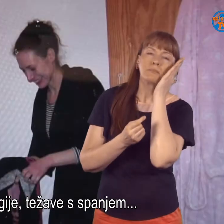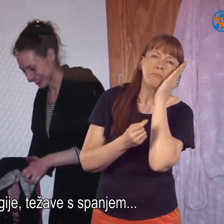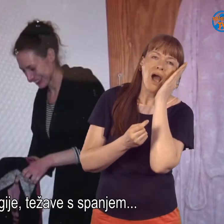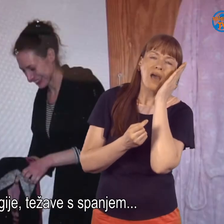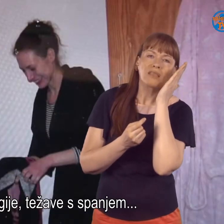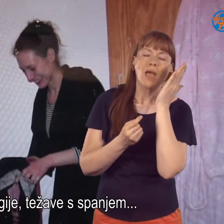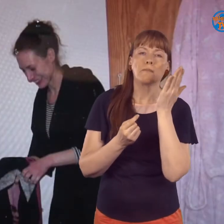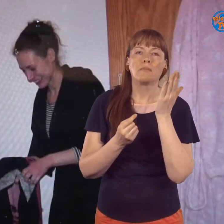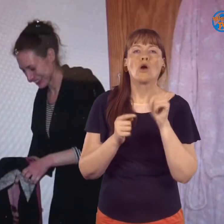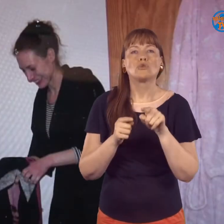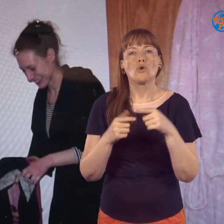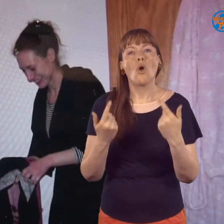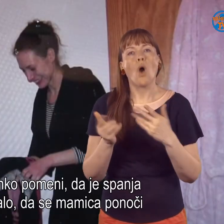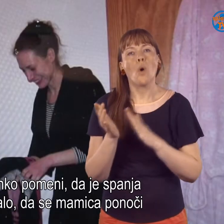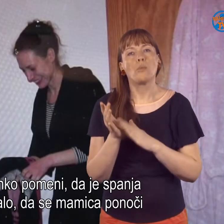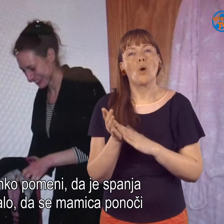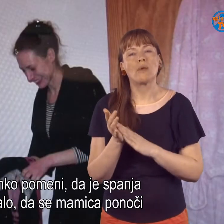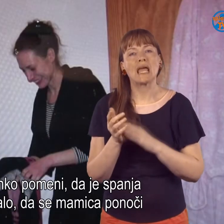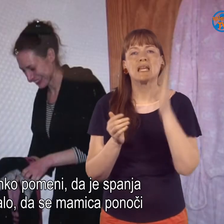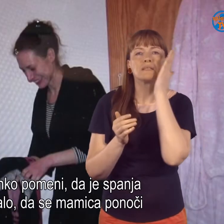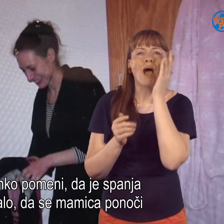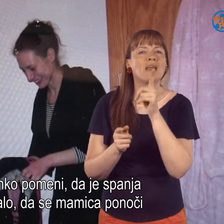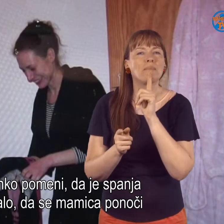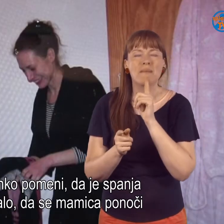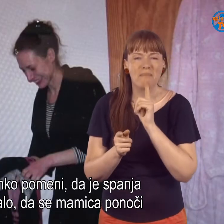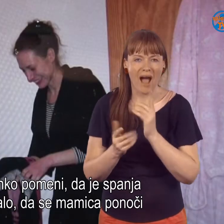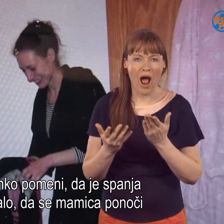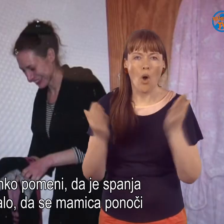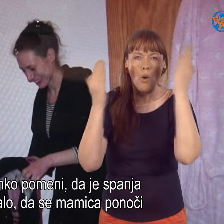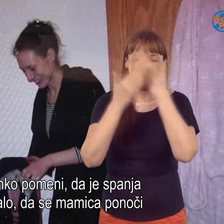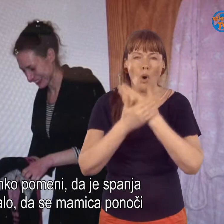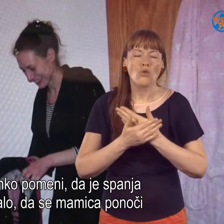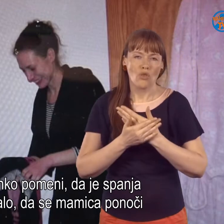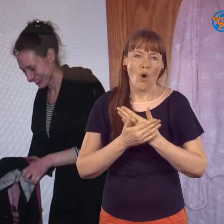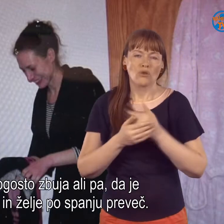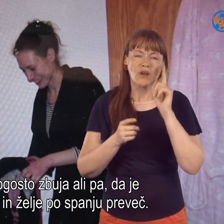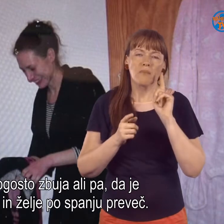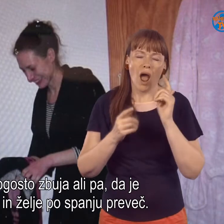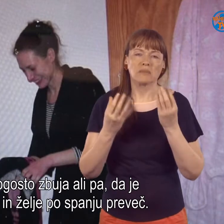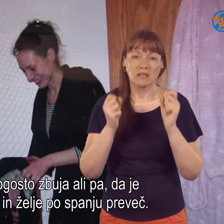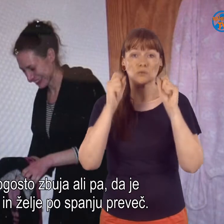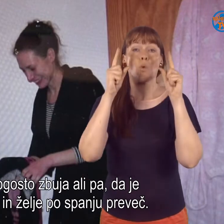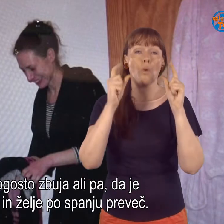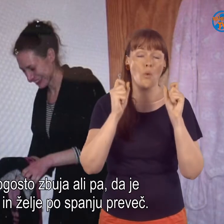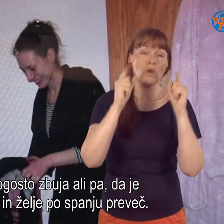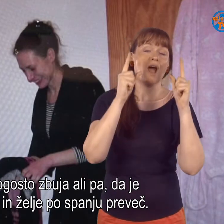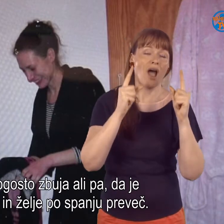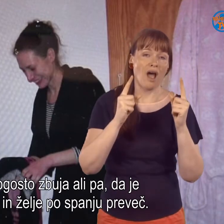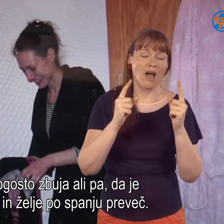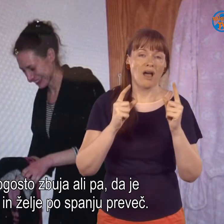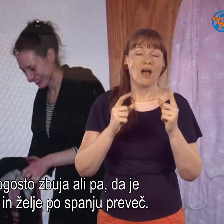s spanjem. To lahko pomeni, da je spanja premalo, da se ponoči mamica